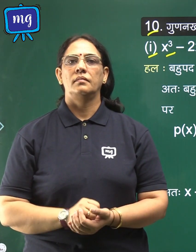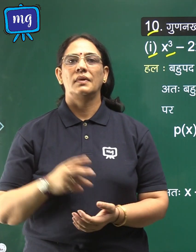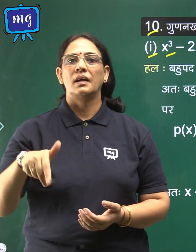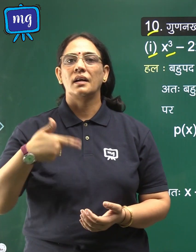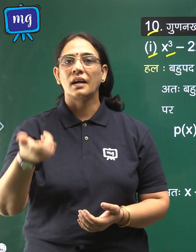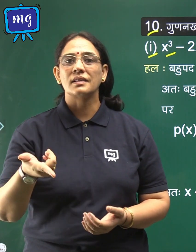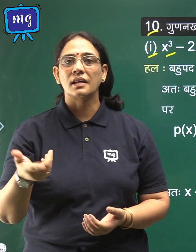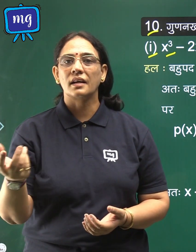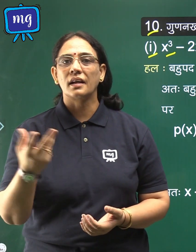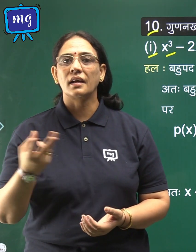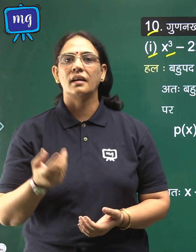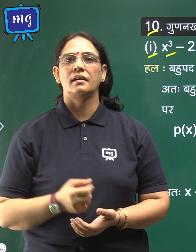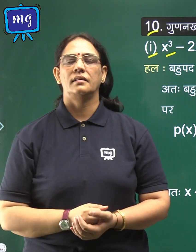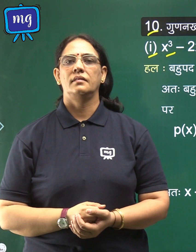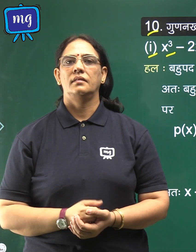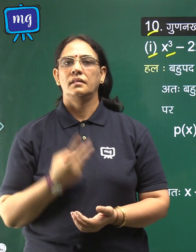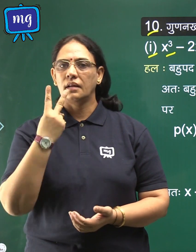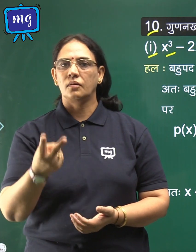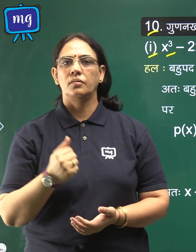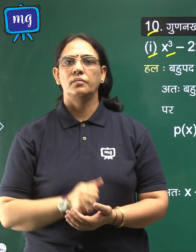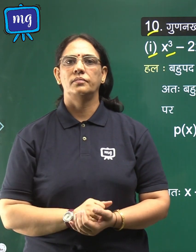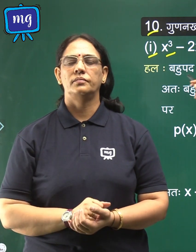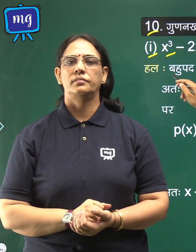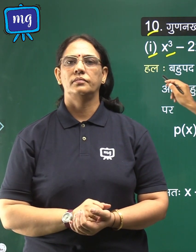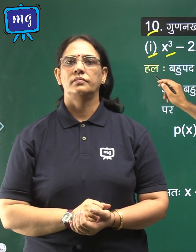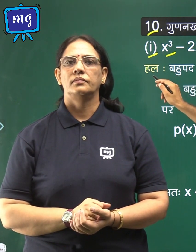कैसे करेंगे? देखो,